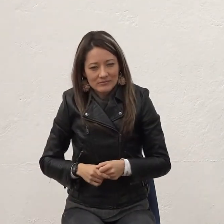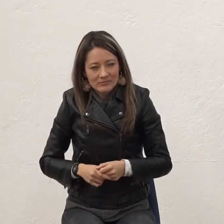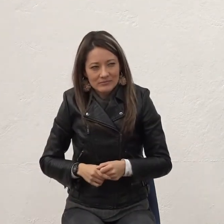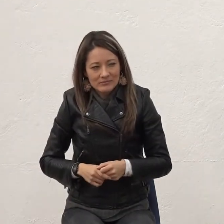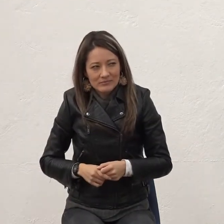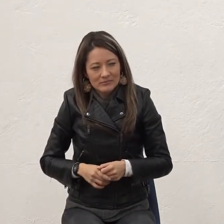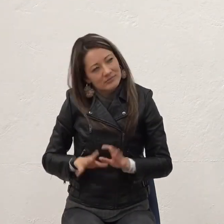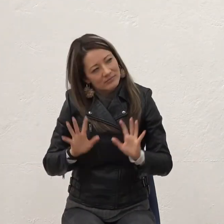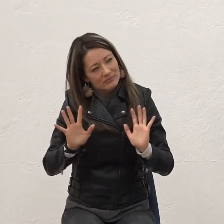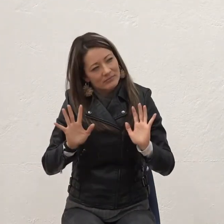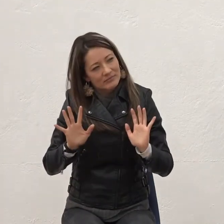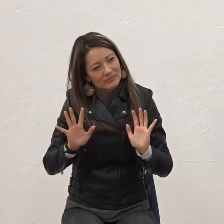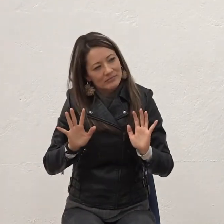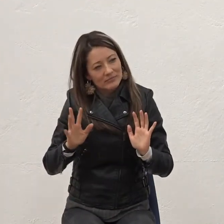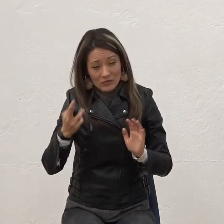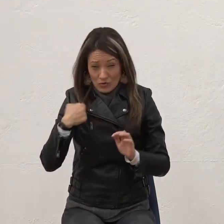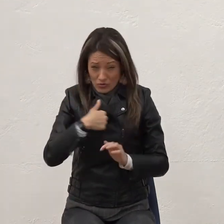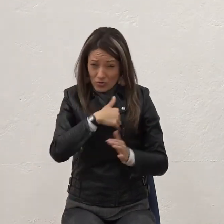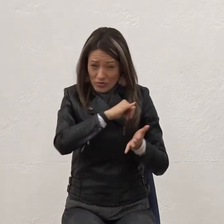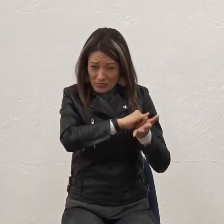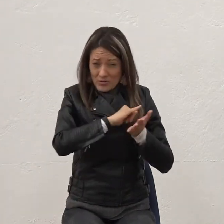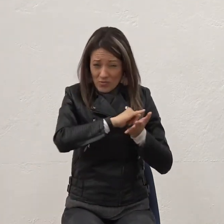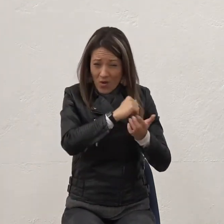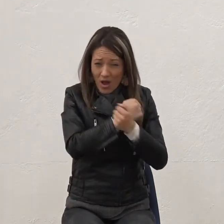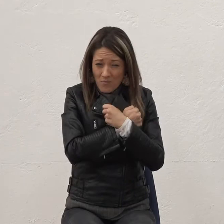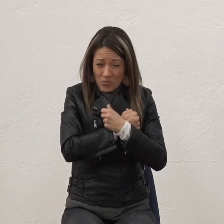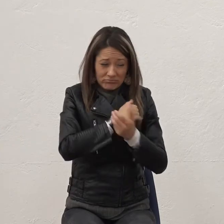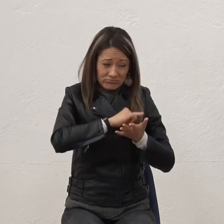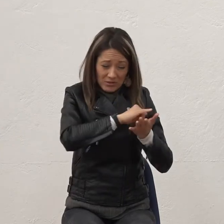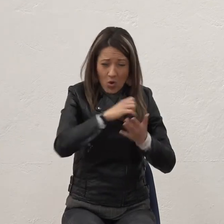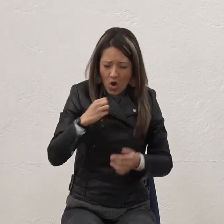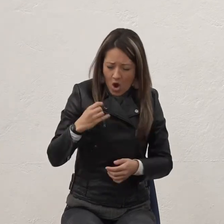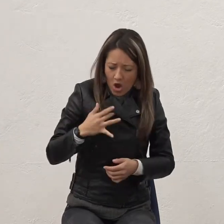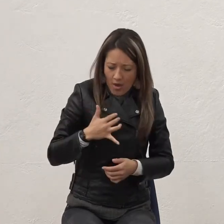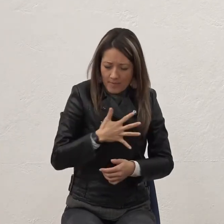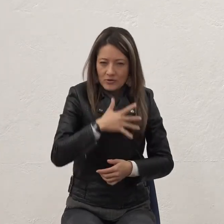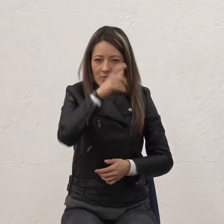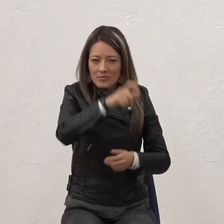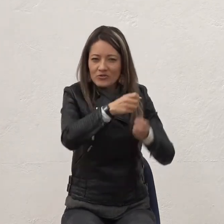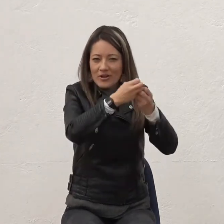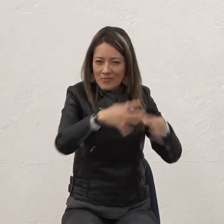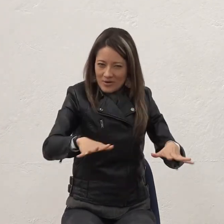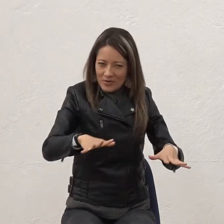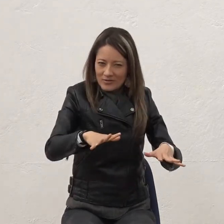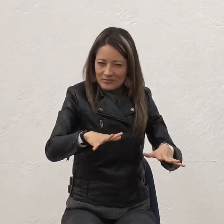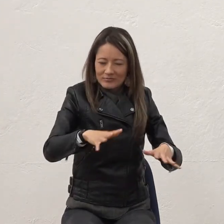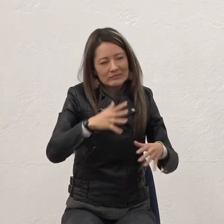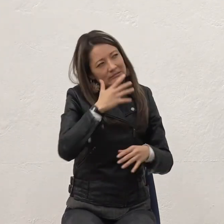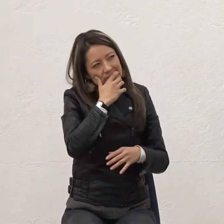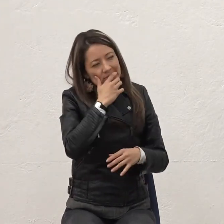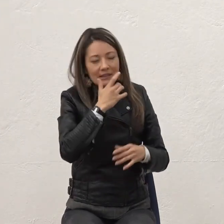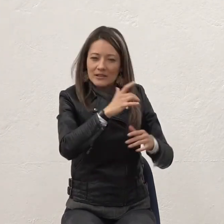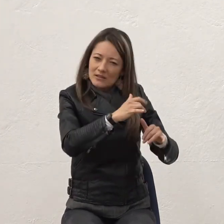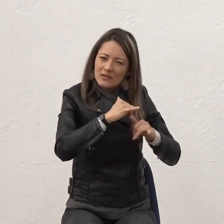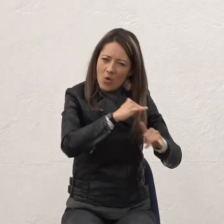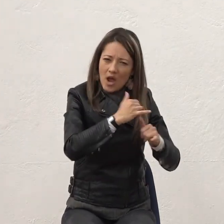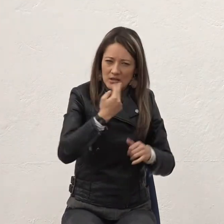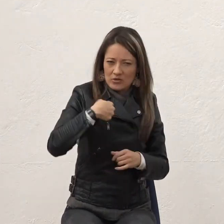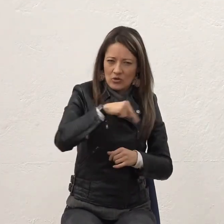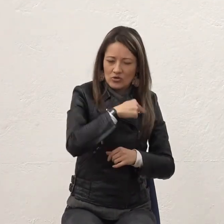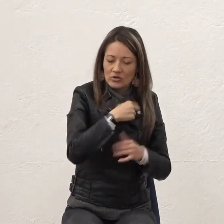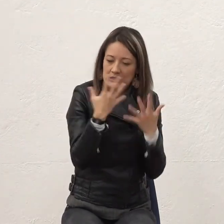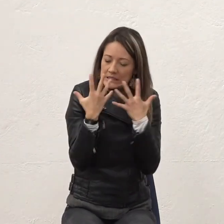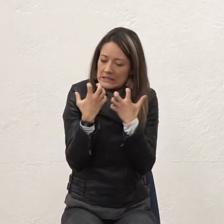¿Será que nosotros tenemos ese mismo amor y esa misma compasión por el perdido? ¿Será que nosotros tenemos ese deseo